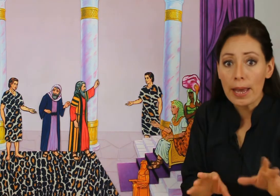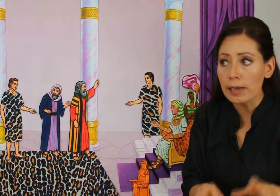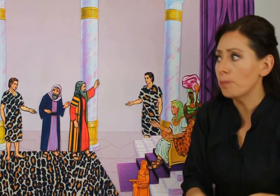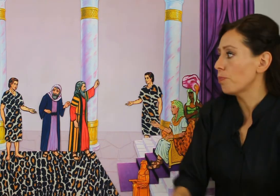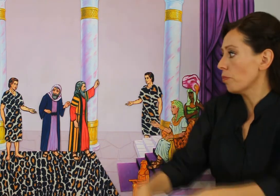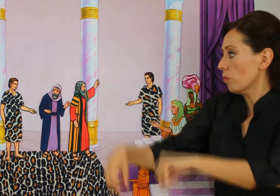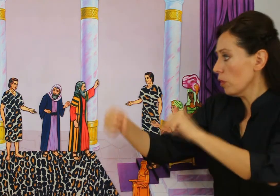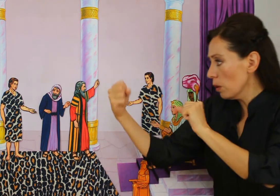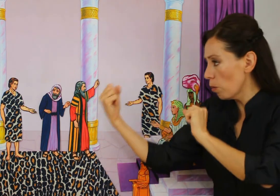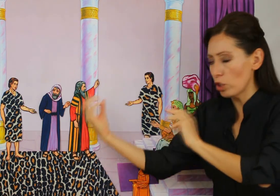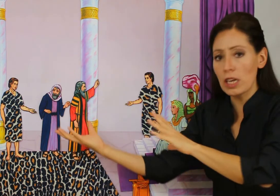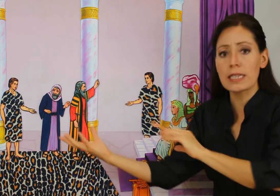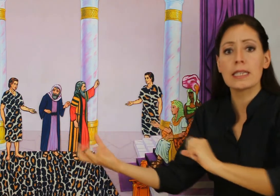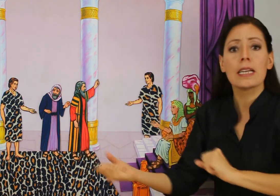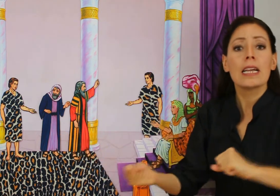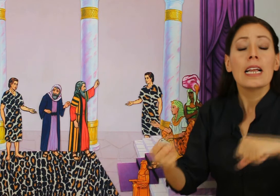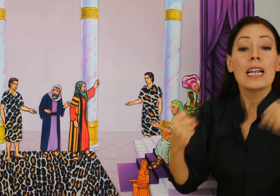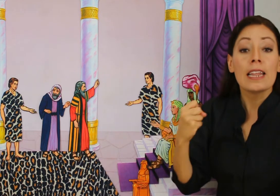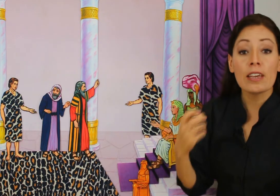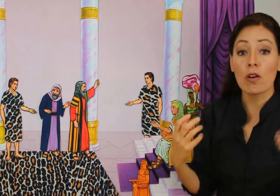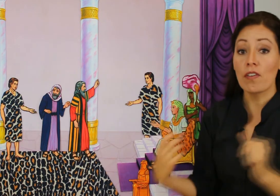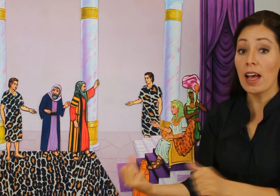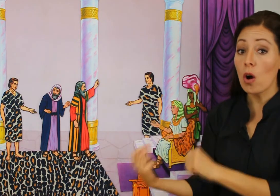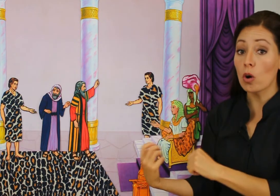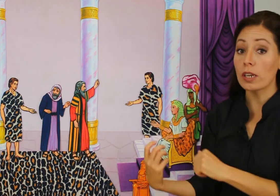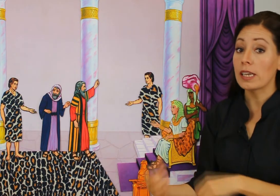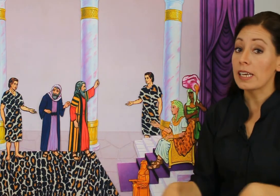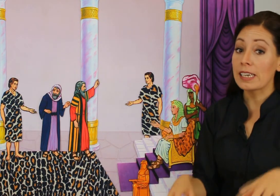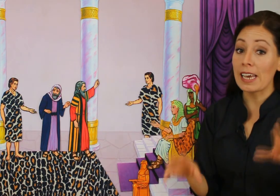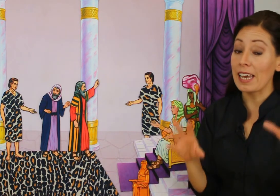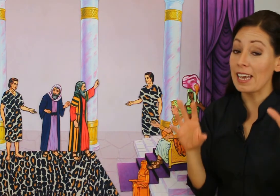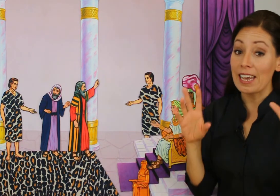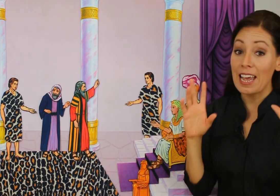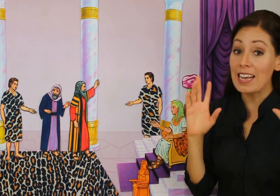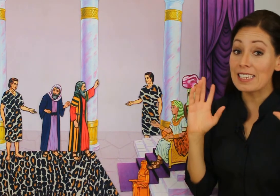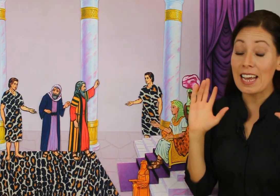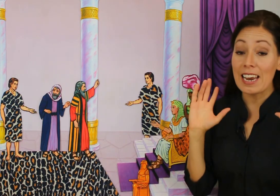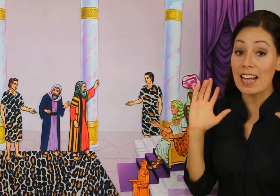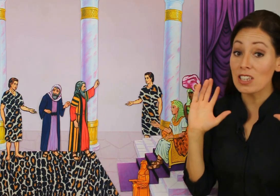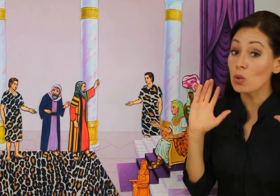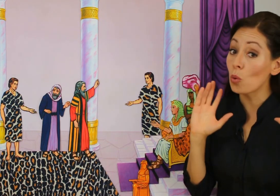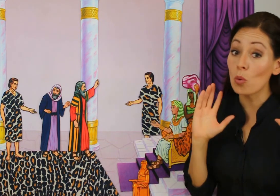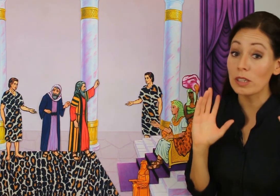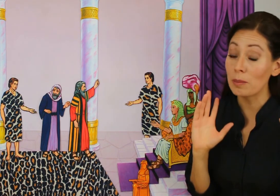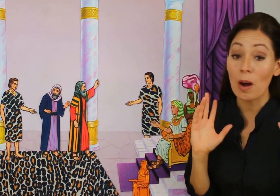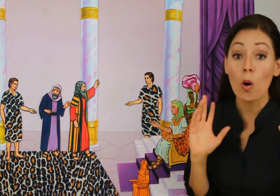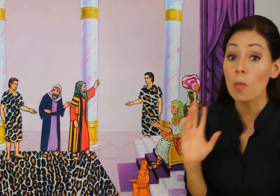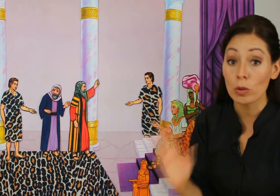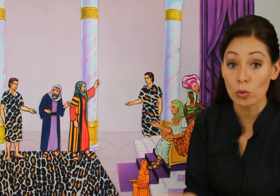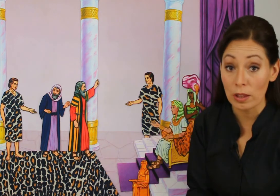También Moisés dijo a Faraón que esta era su última